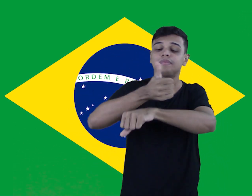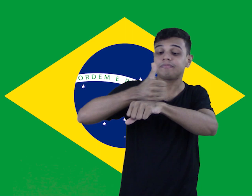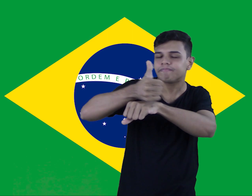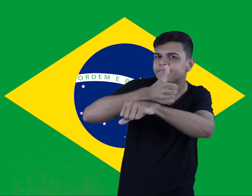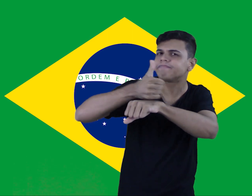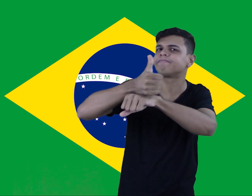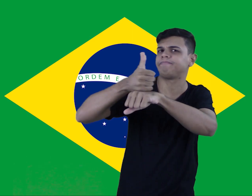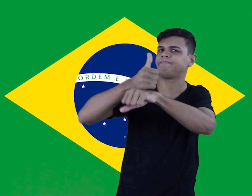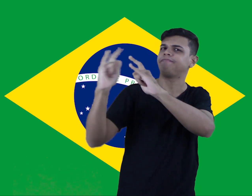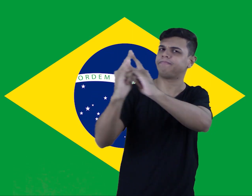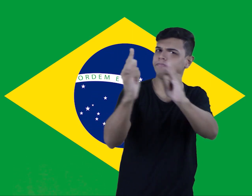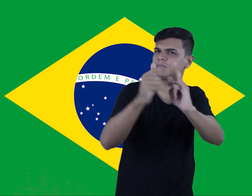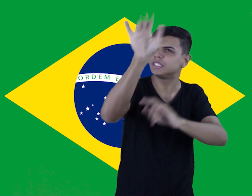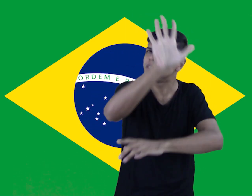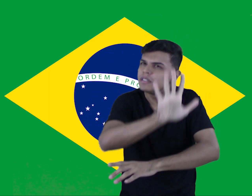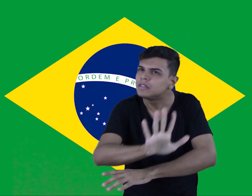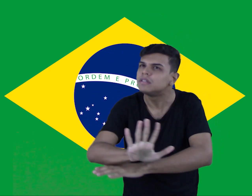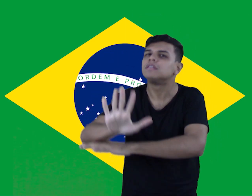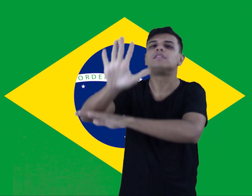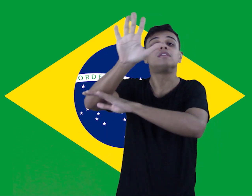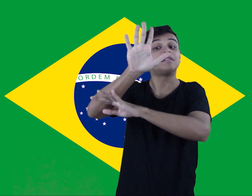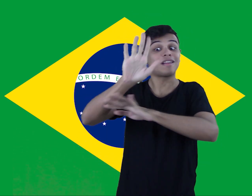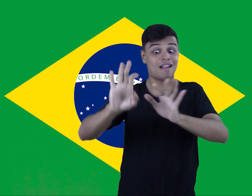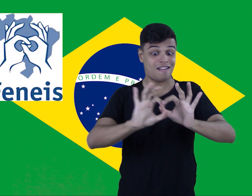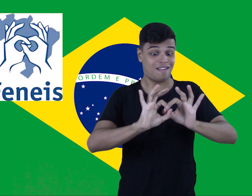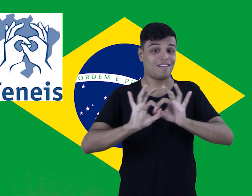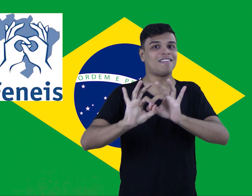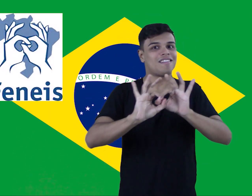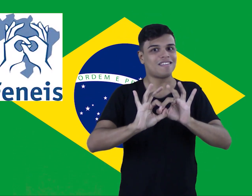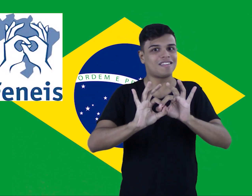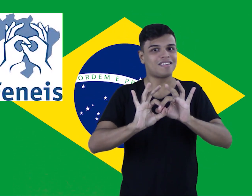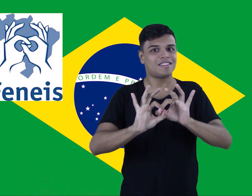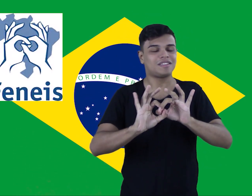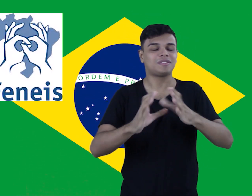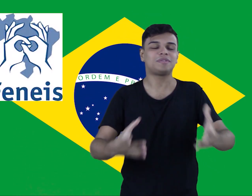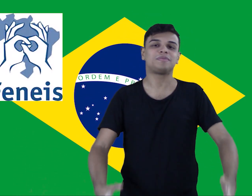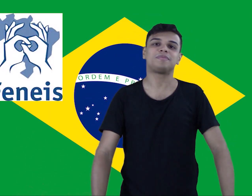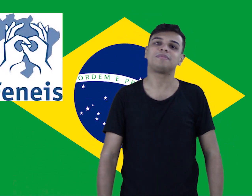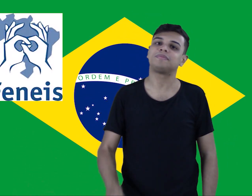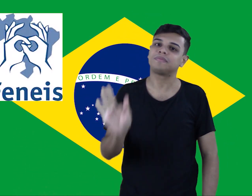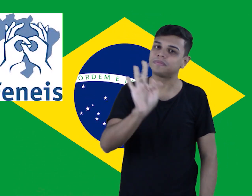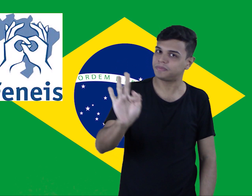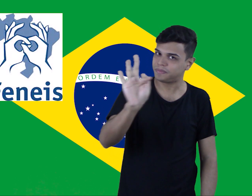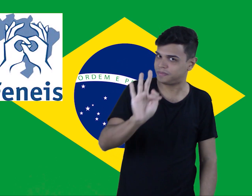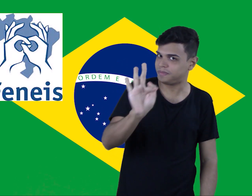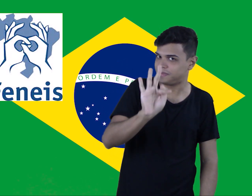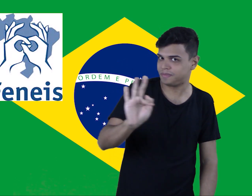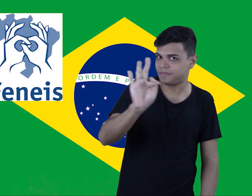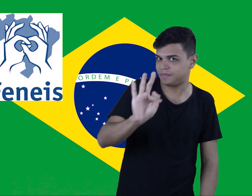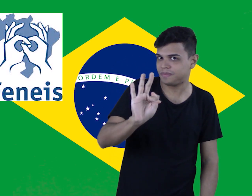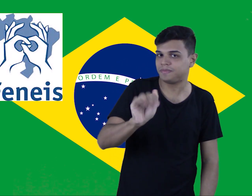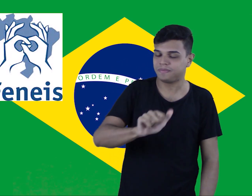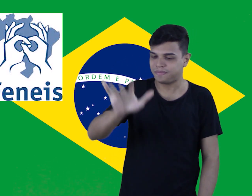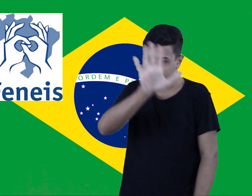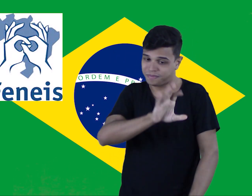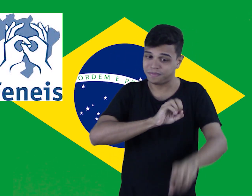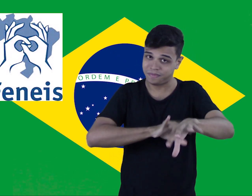de destaque, podemos citar no âmbito nacional a FENES, Federação Nacional de Educação e Integração dos